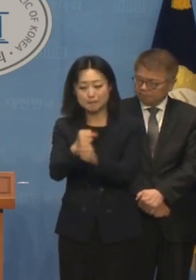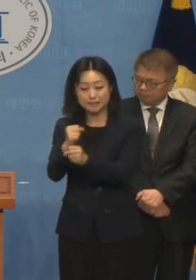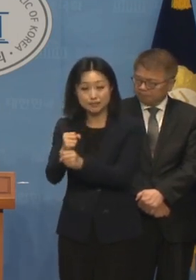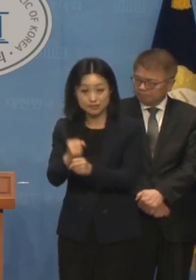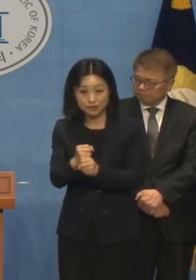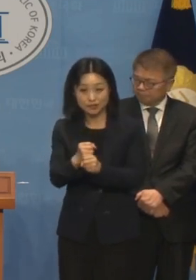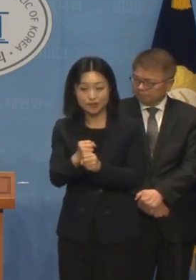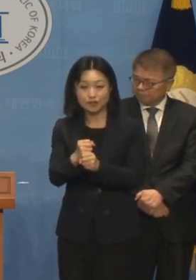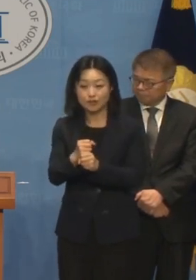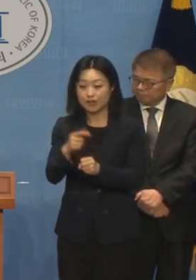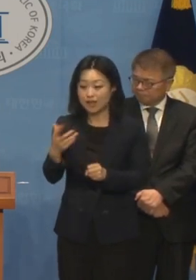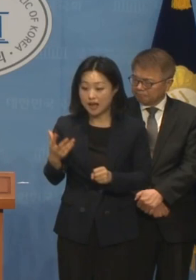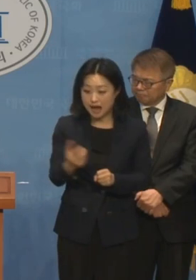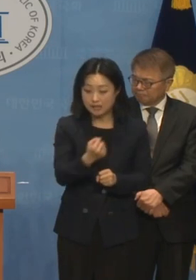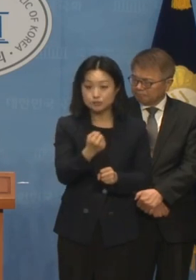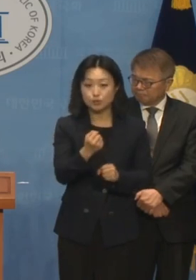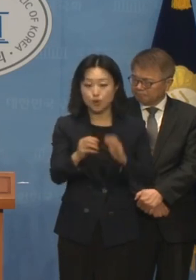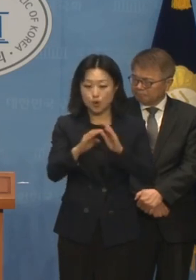이를 토대로